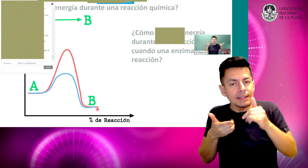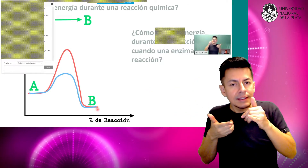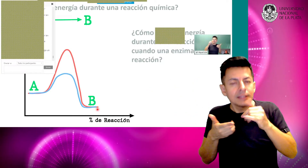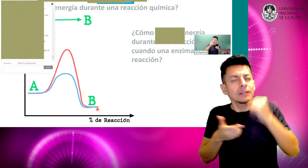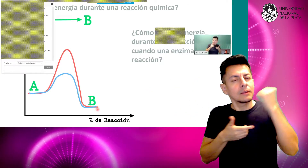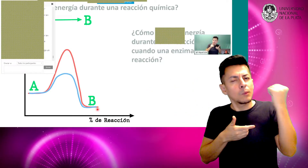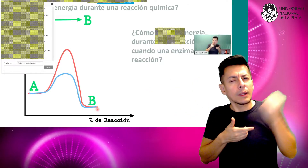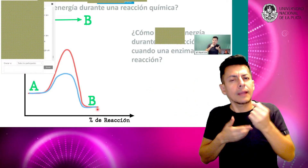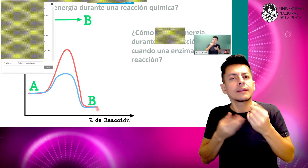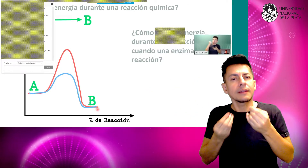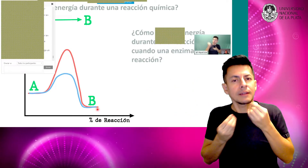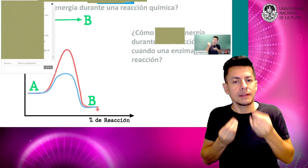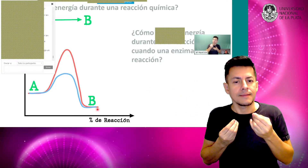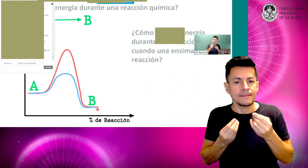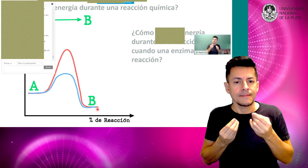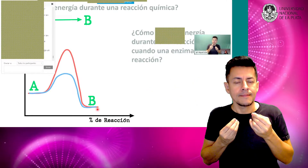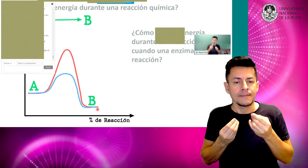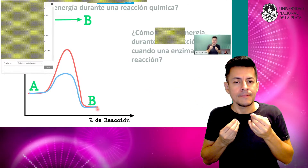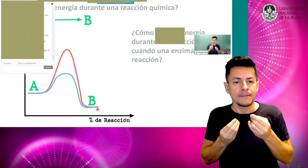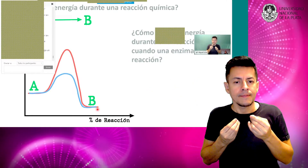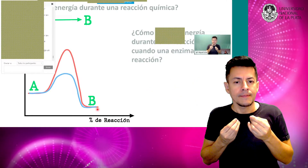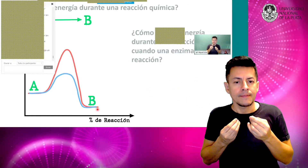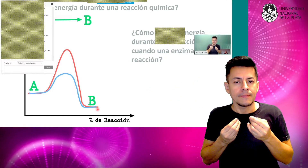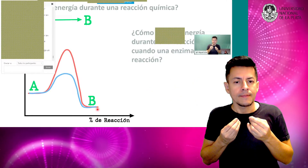hacerlo, es